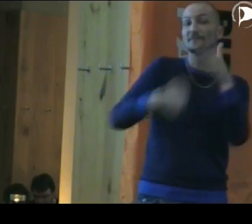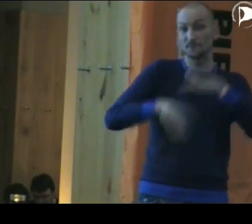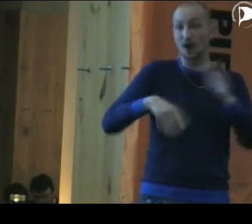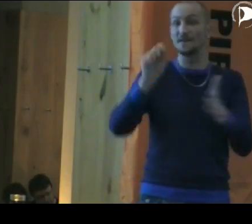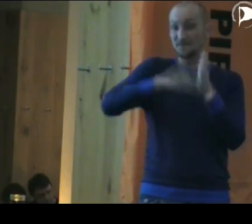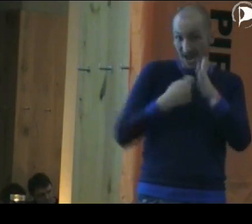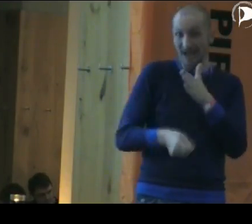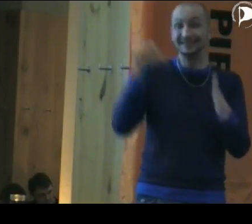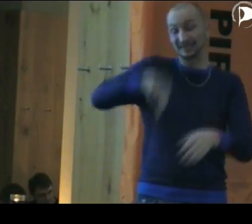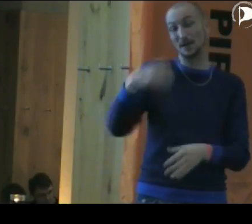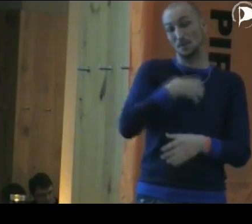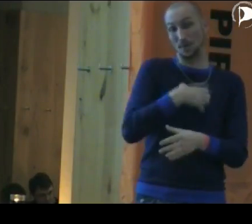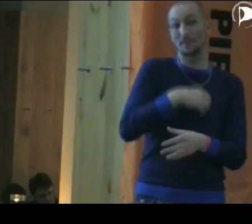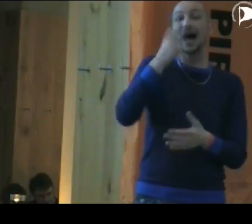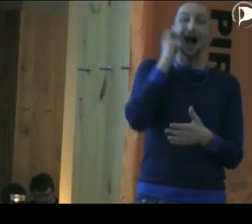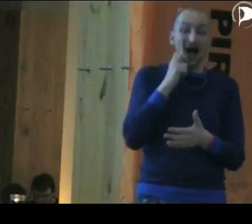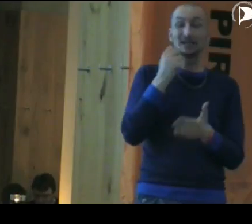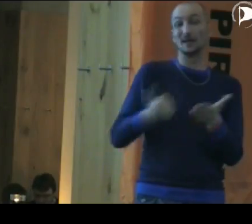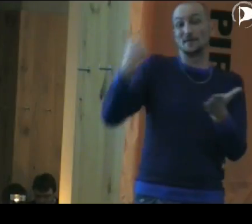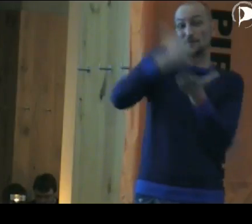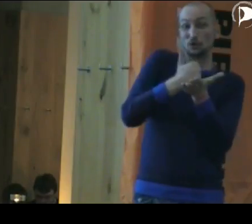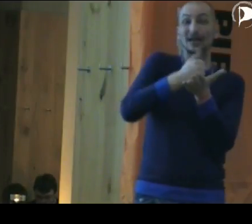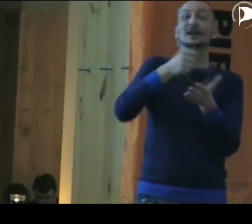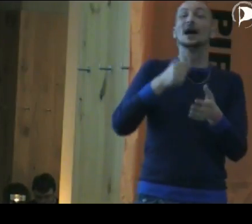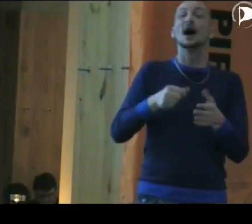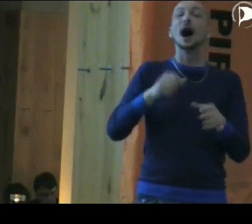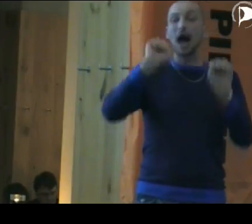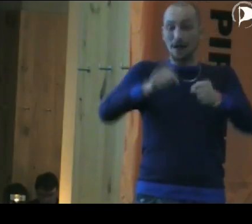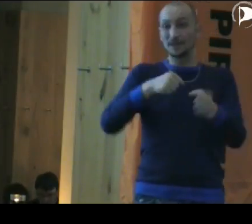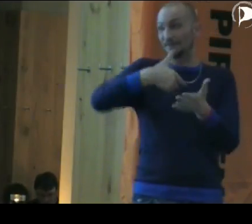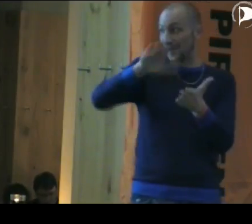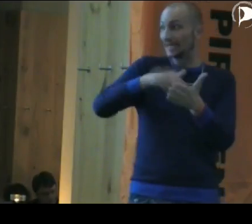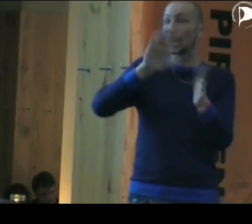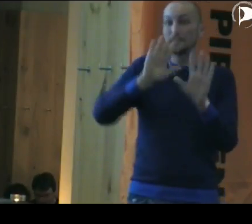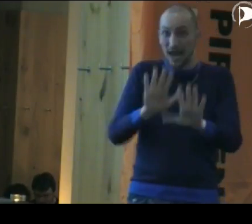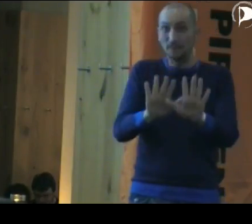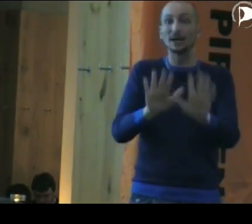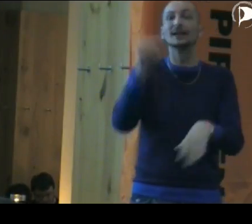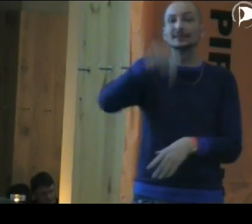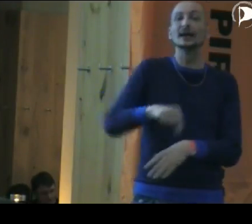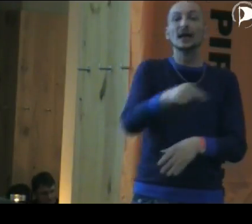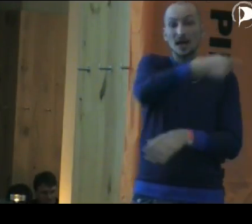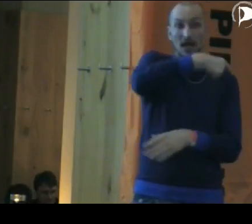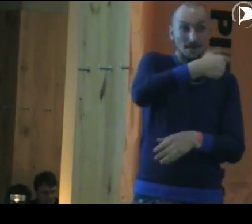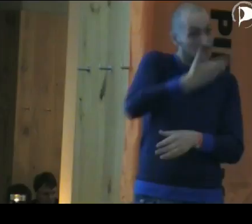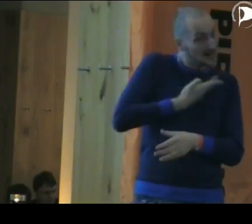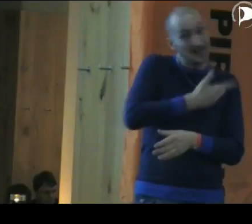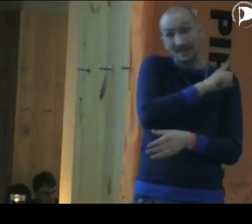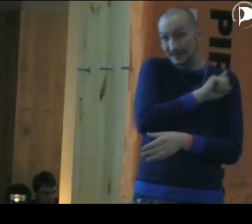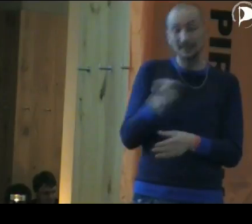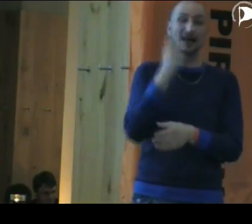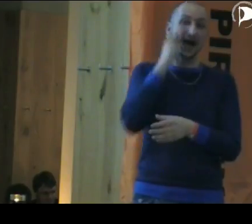haben wir das problem dass der alte vorstand im amt bleiben das bietet niemals vom alten vorstand das wird nicht funktionieren